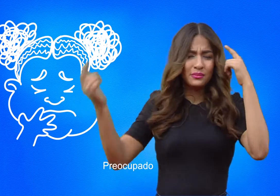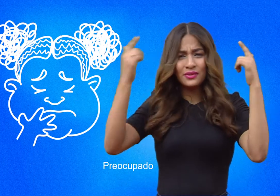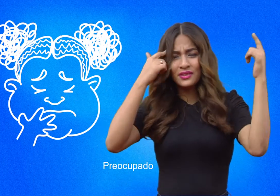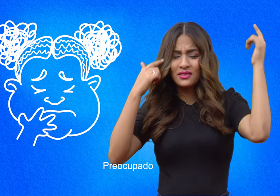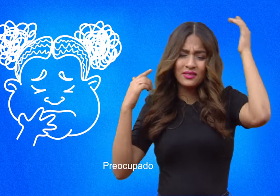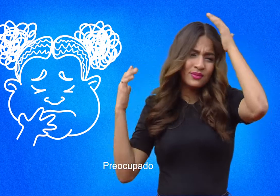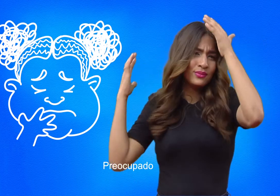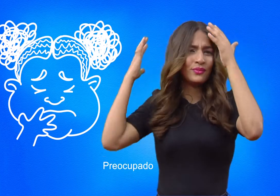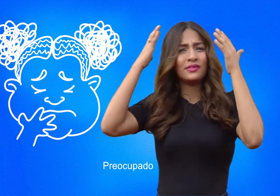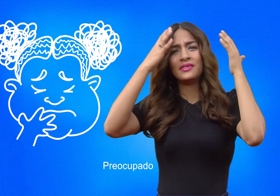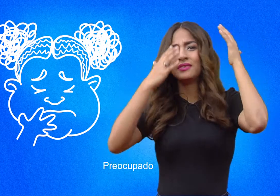Preocupado.